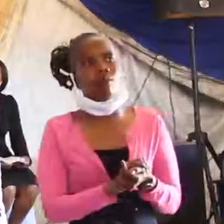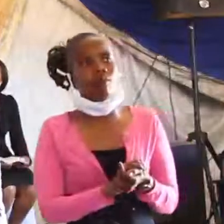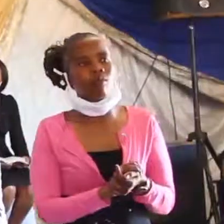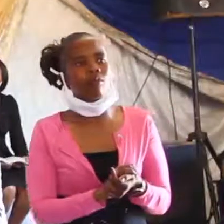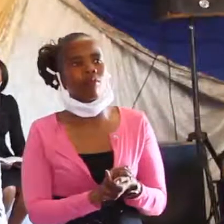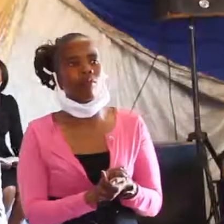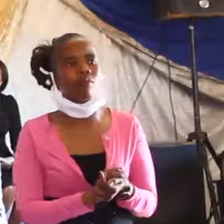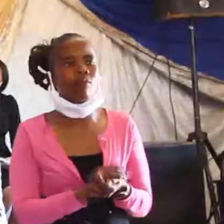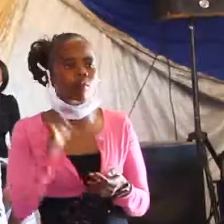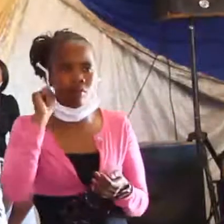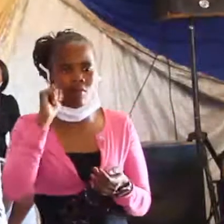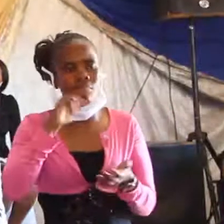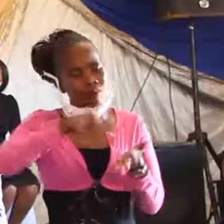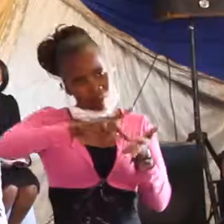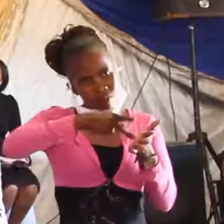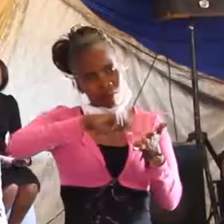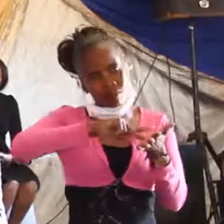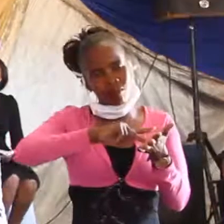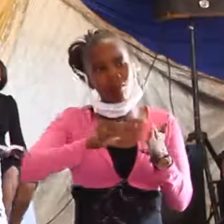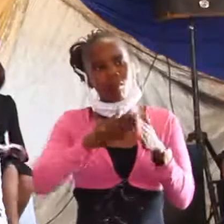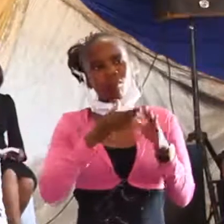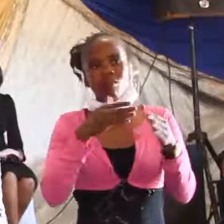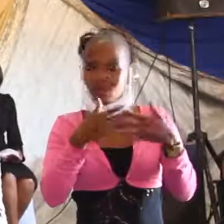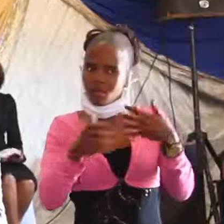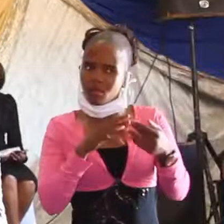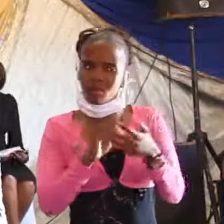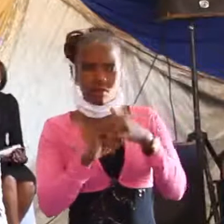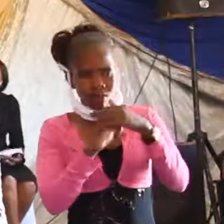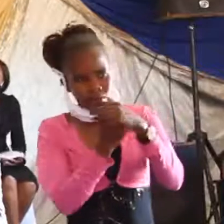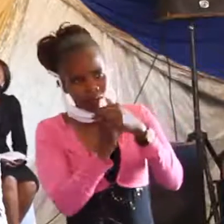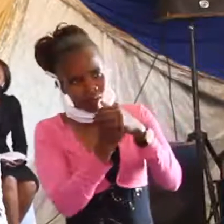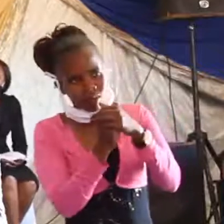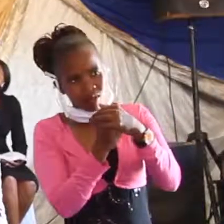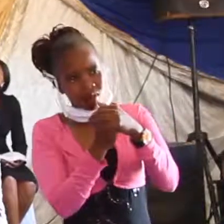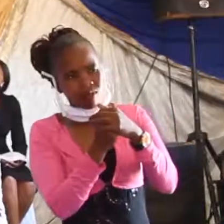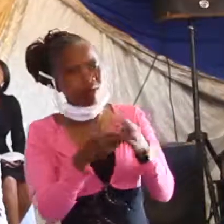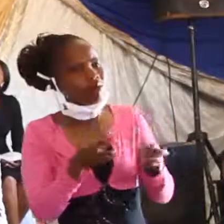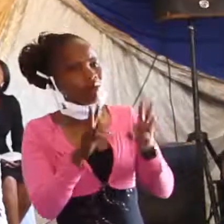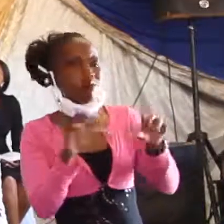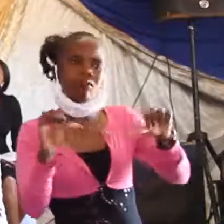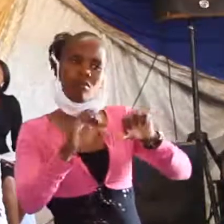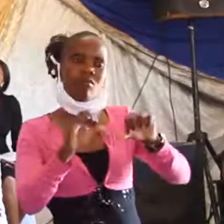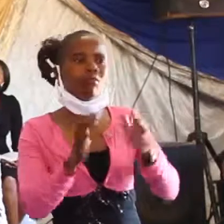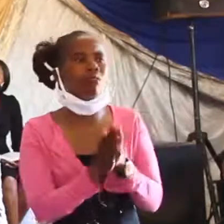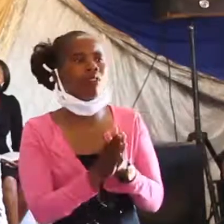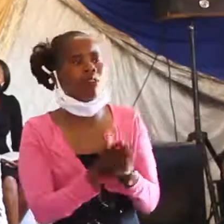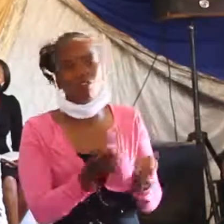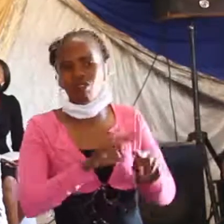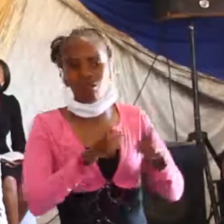lakhona tintfo tingayi ngengcondvo yemuntfu. Tintfo letendeka ko tingayi ngengcondvo